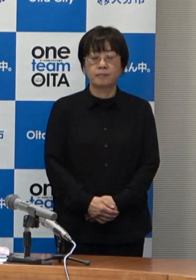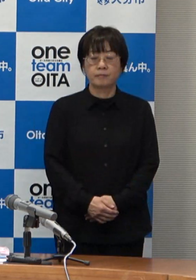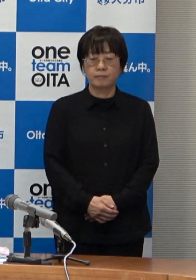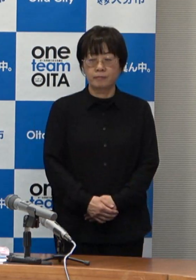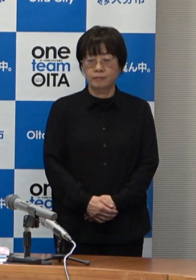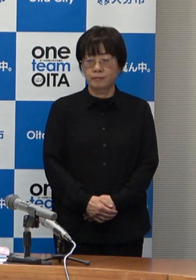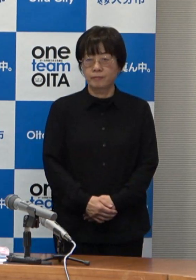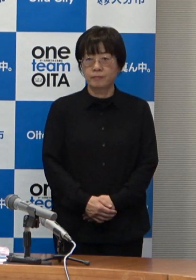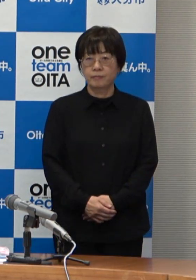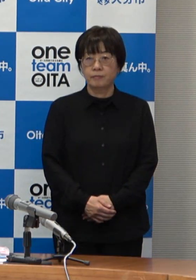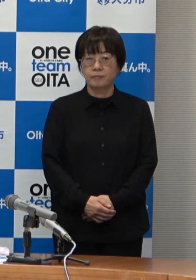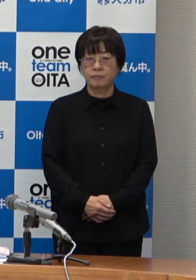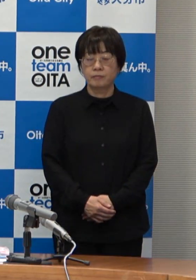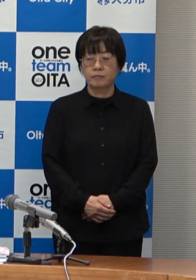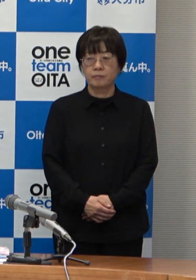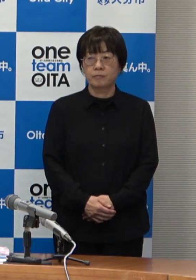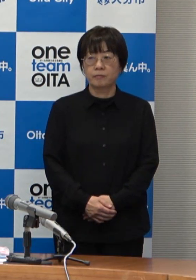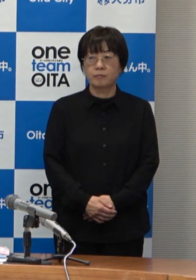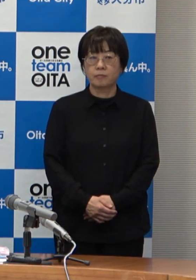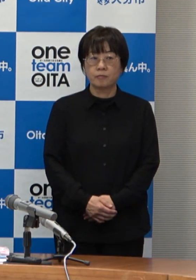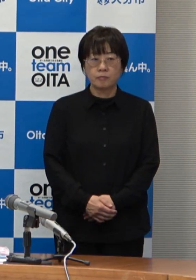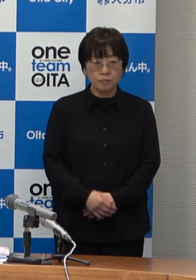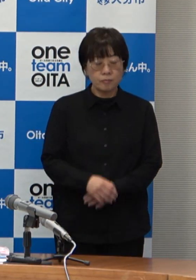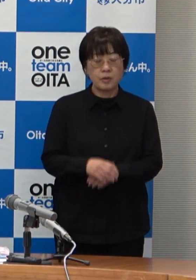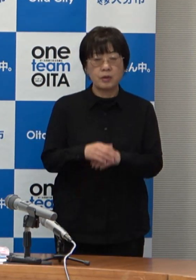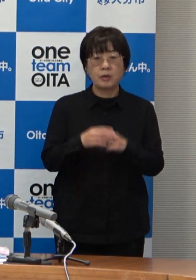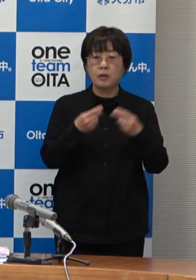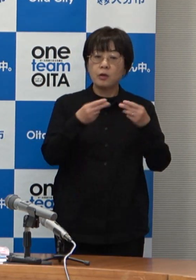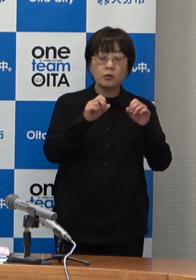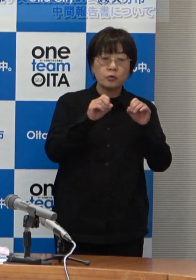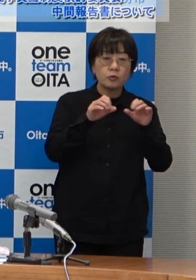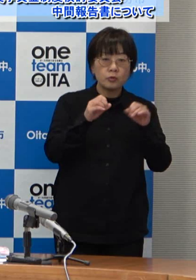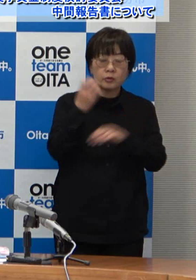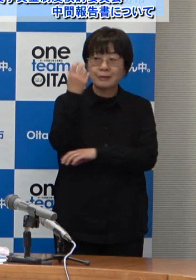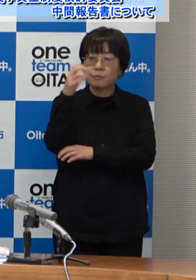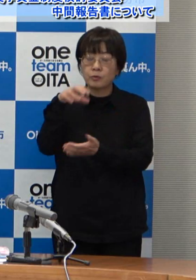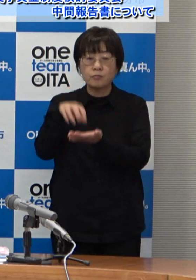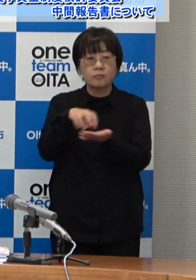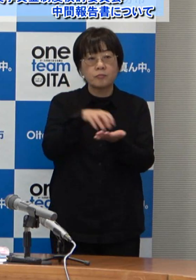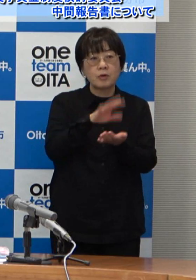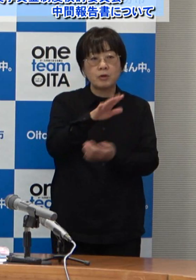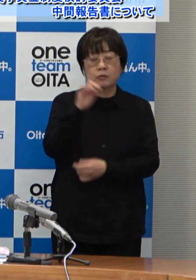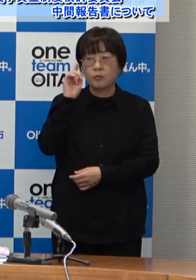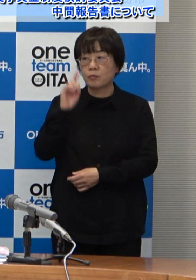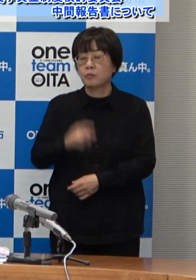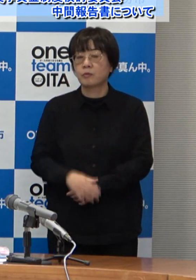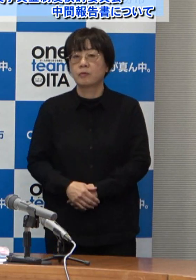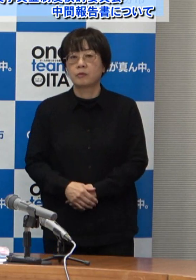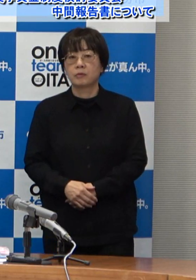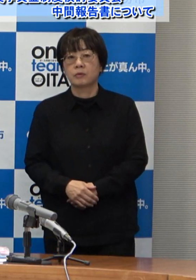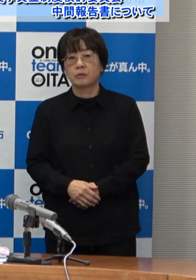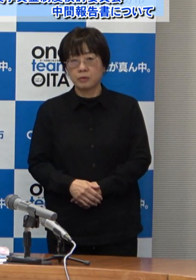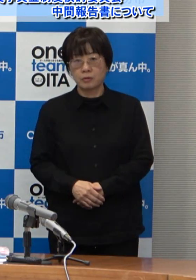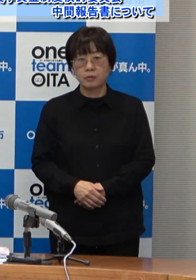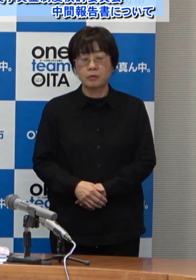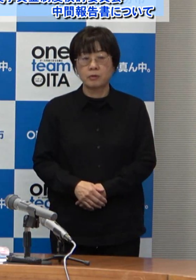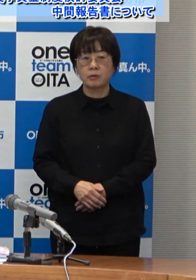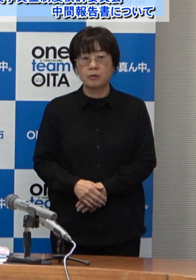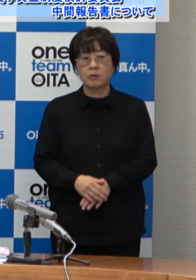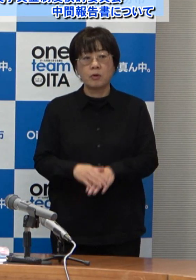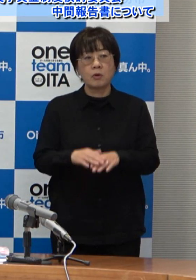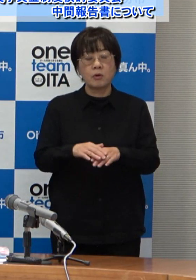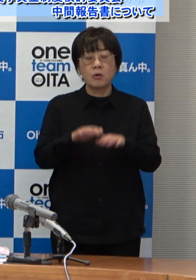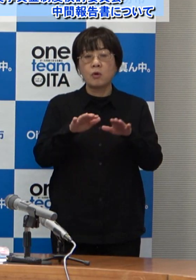目あの報道等でえ出ておりますがえ18日に今週の